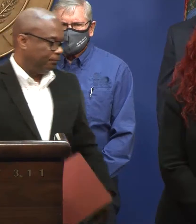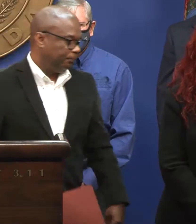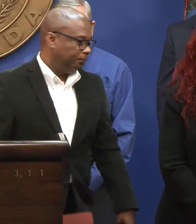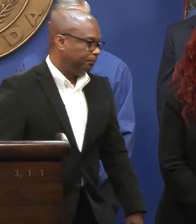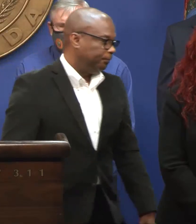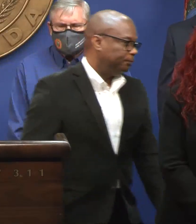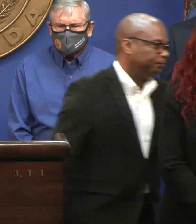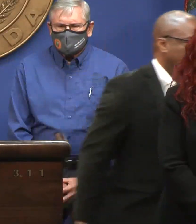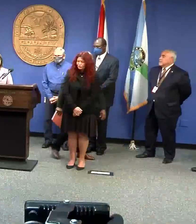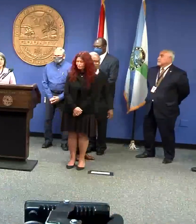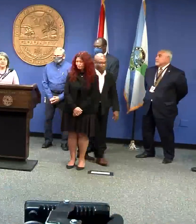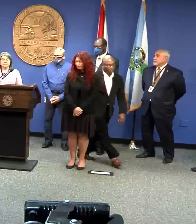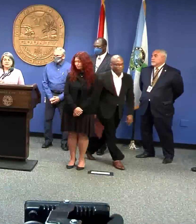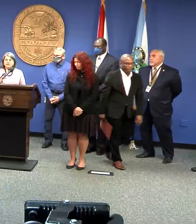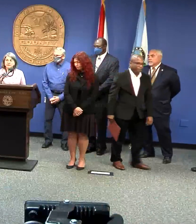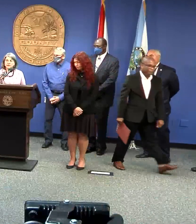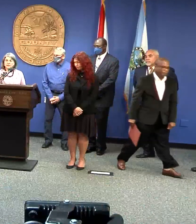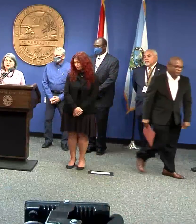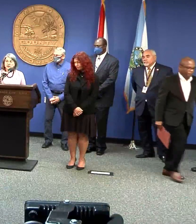Merci.